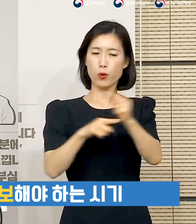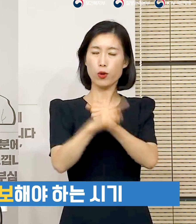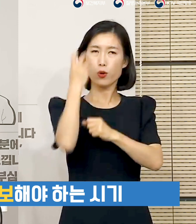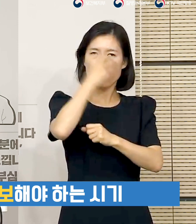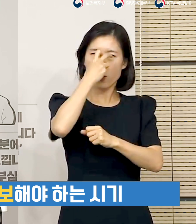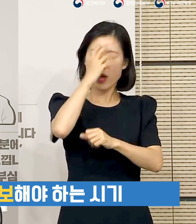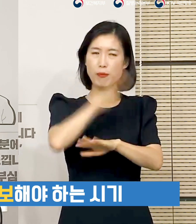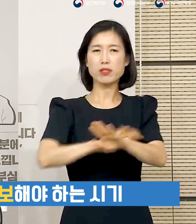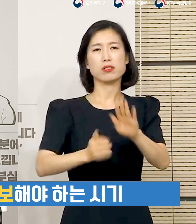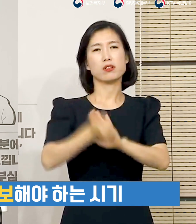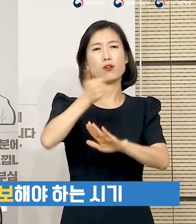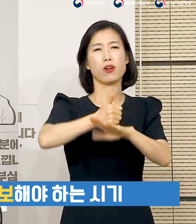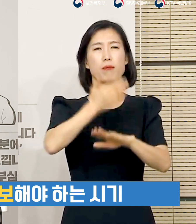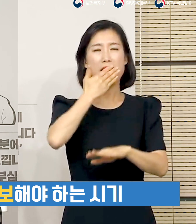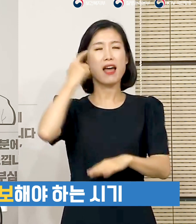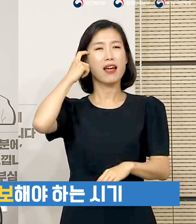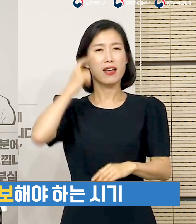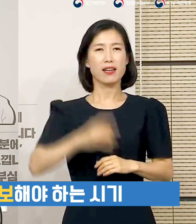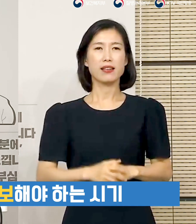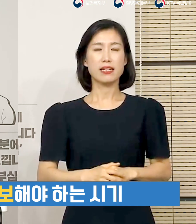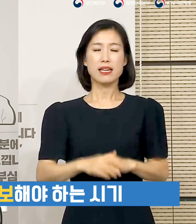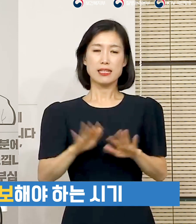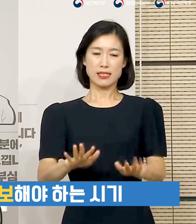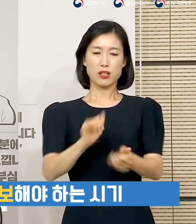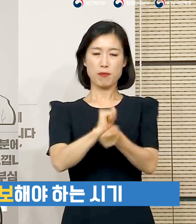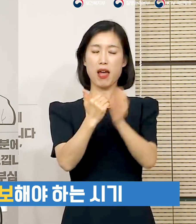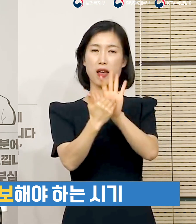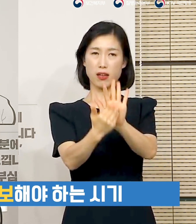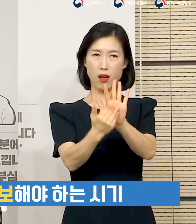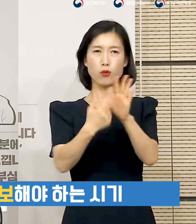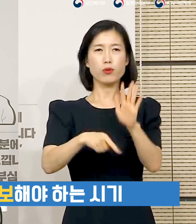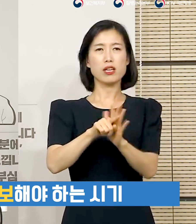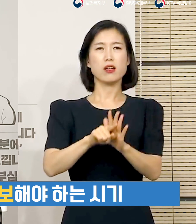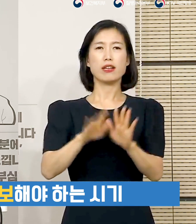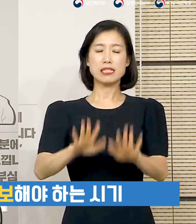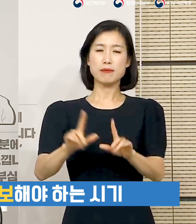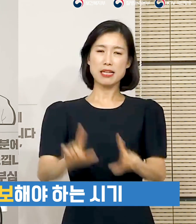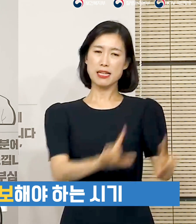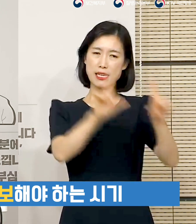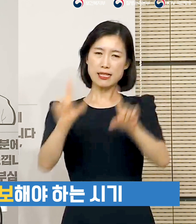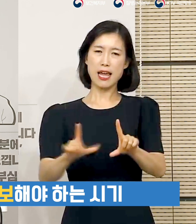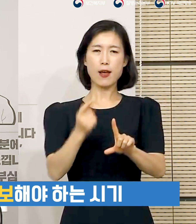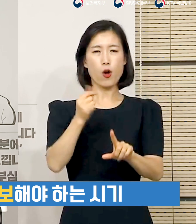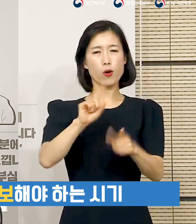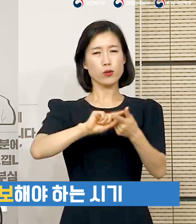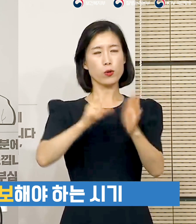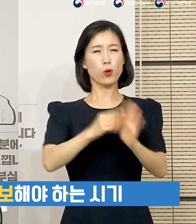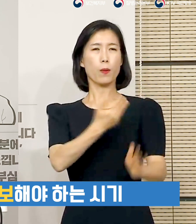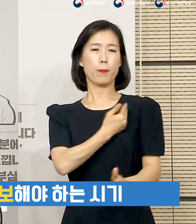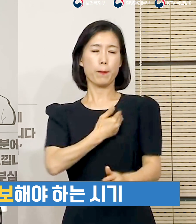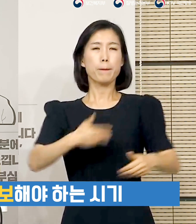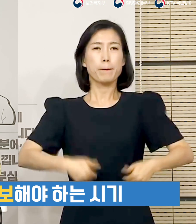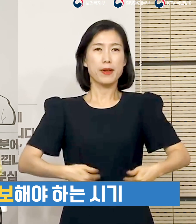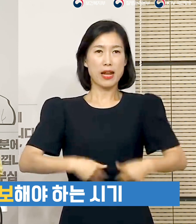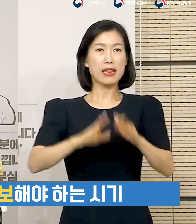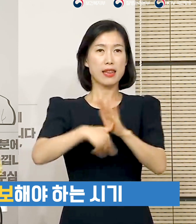봉쇄에 성공할 수 있습니다. 지금은 방역을 위해 일상의 일정 부분을 양보해야 하는 시기입니다.